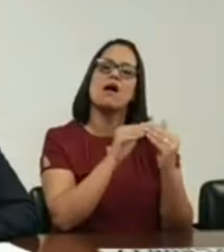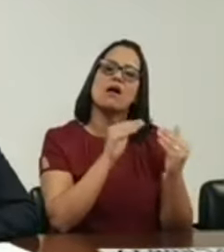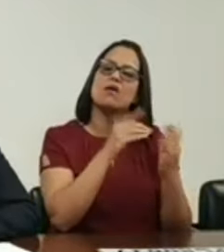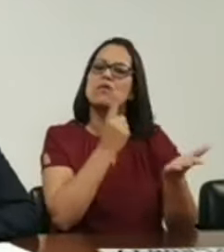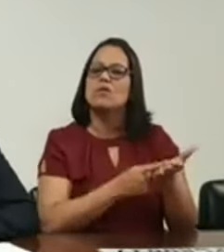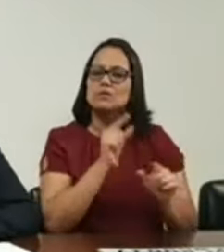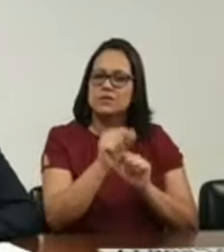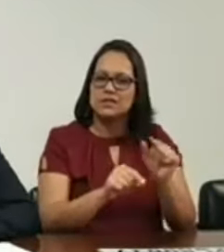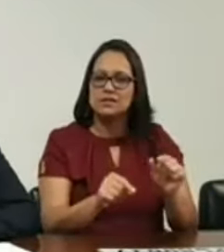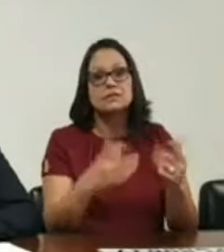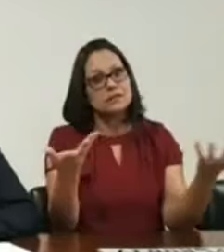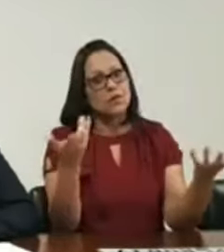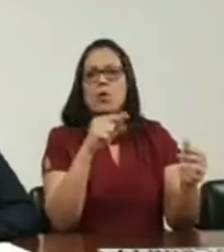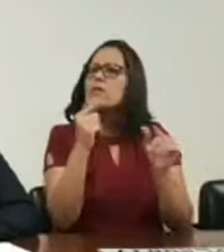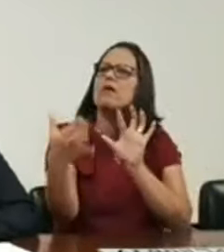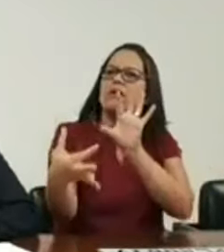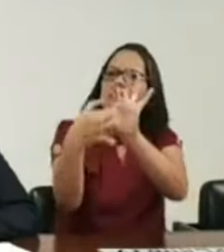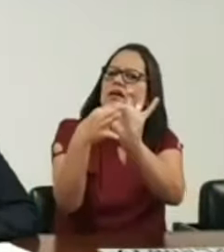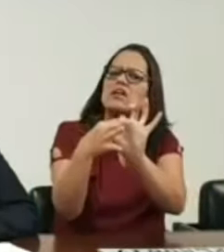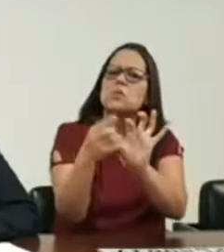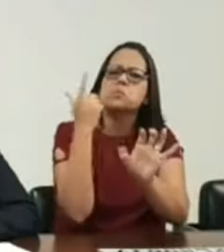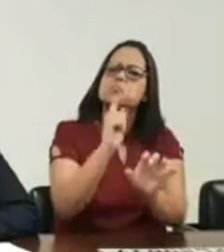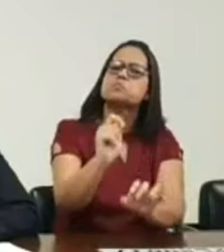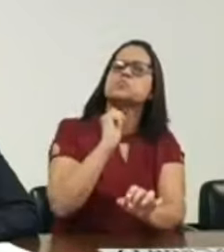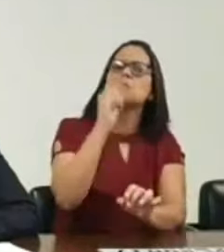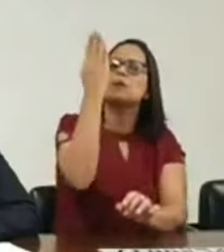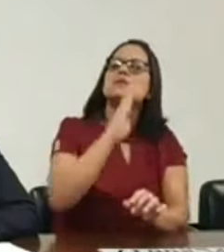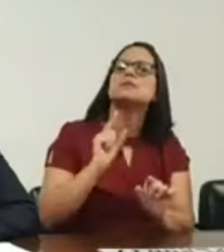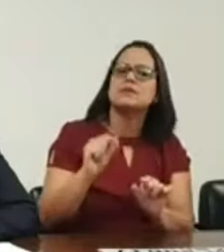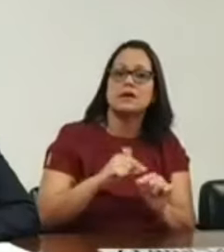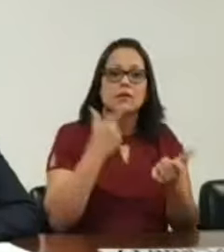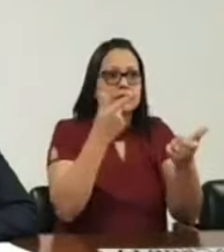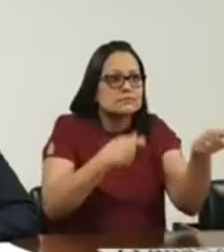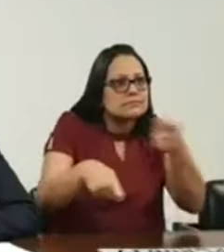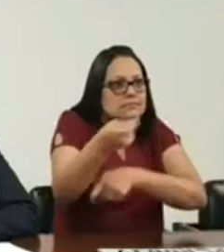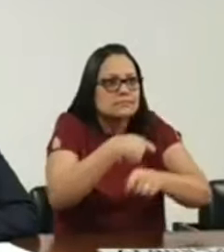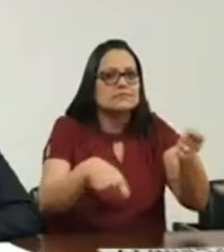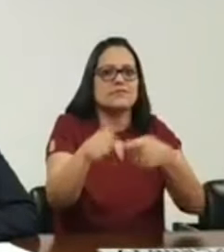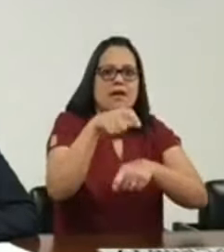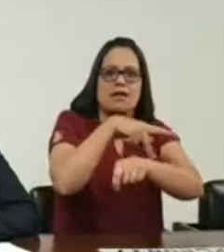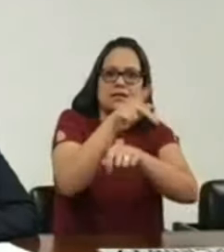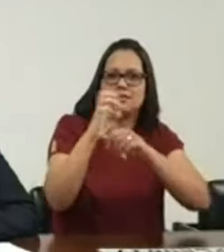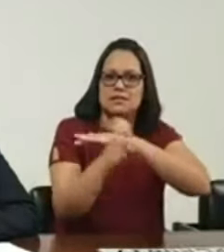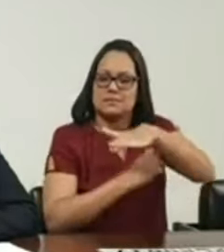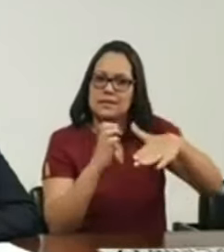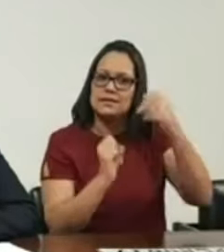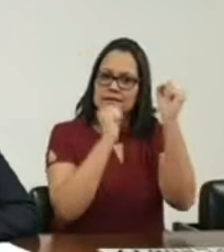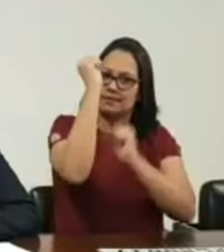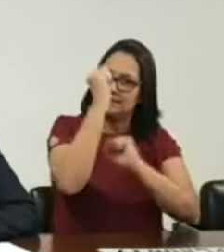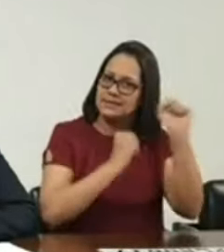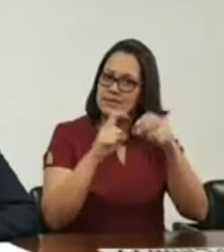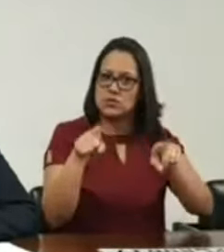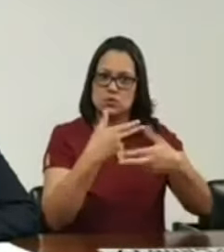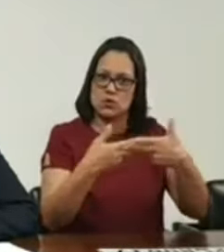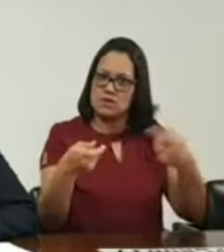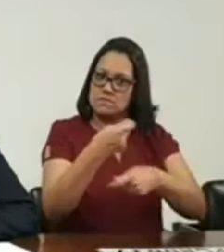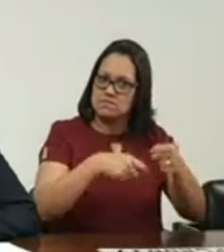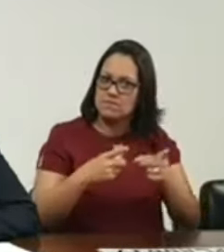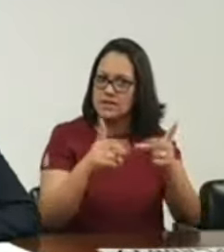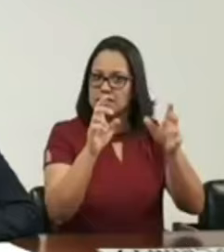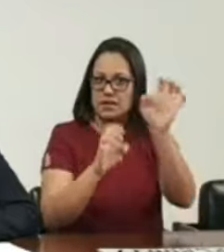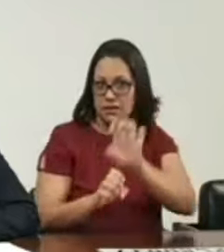Em primeiro lugar, mercados, né? Acesso a novos mercados para nossos produtos. Na pauta industrial, toda a abertura do mercado industrial